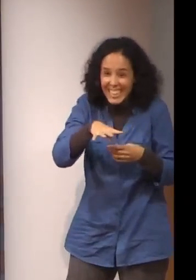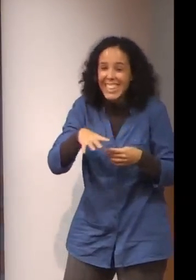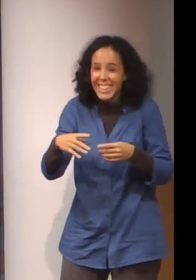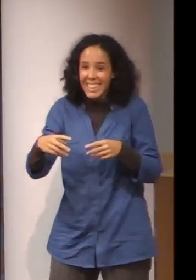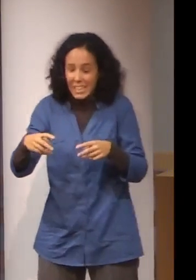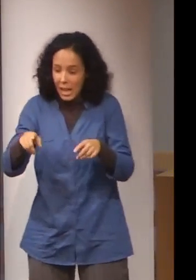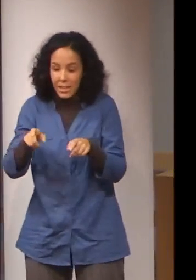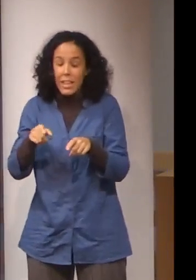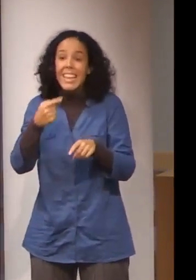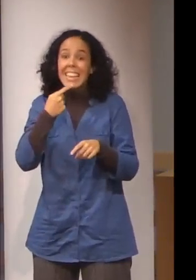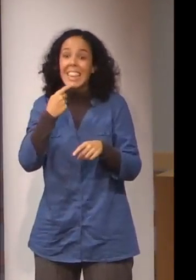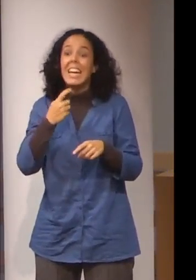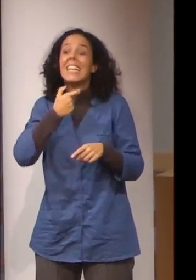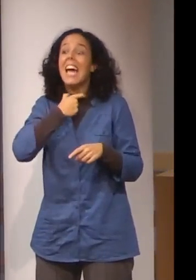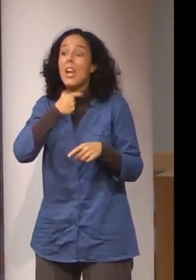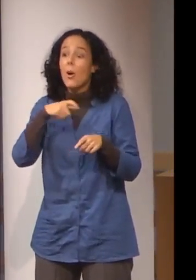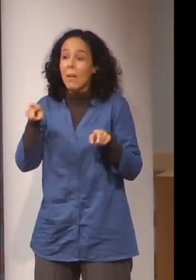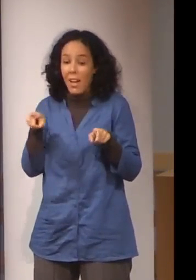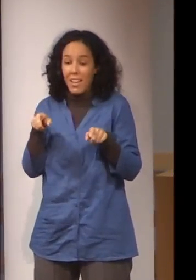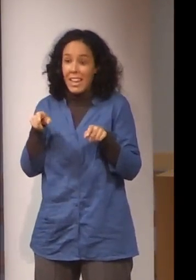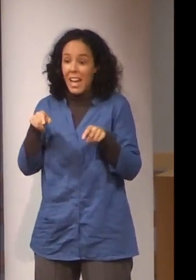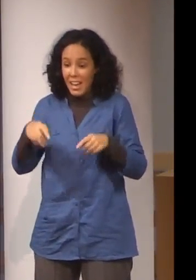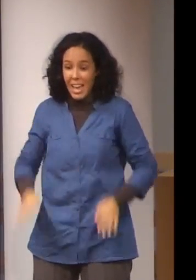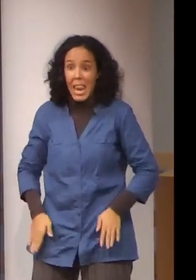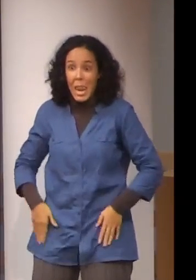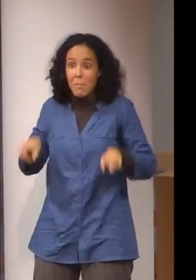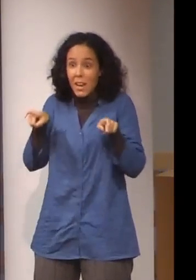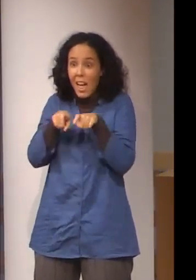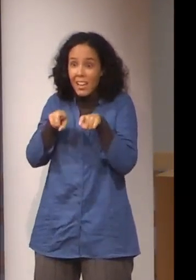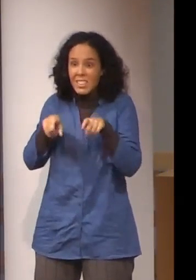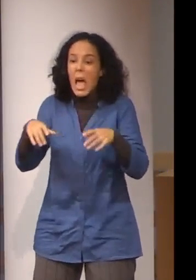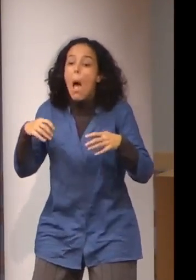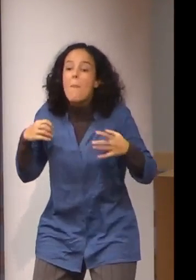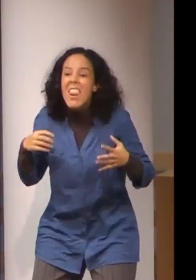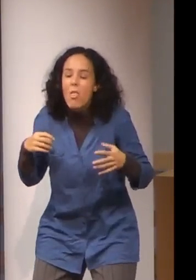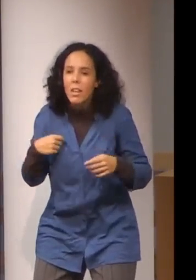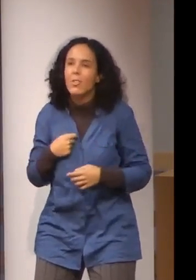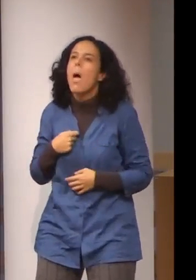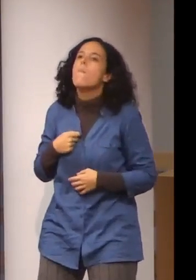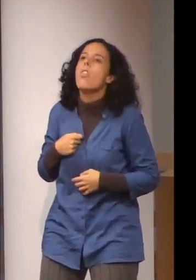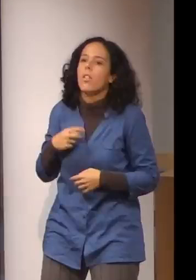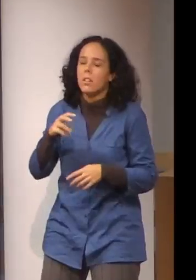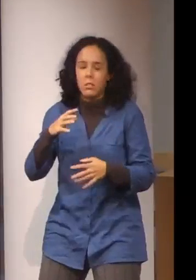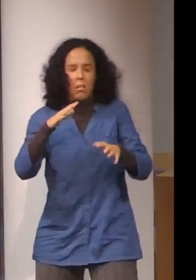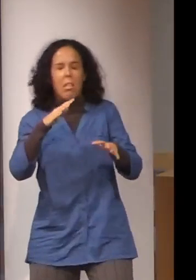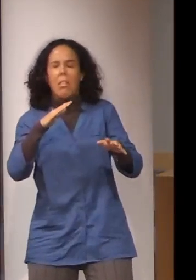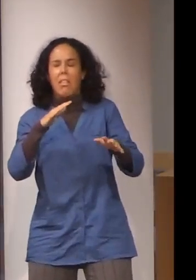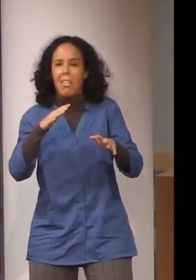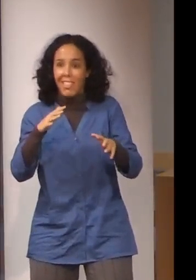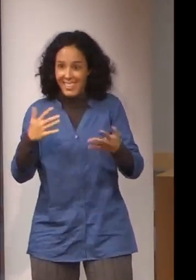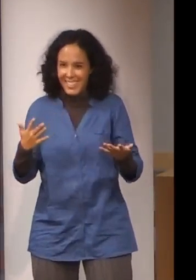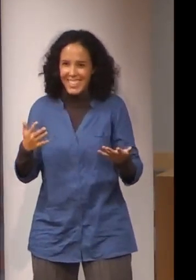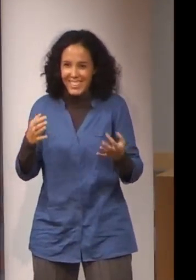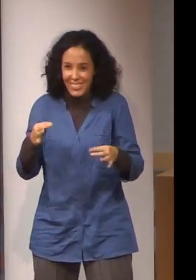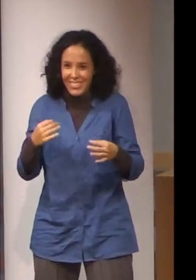para evitar hacer esos ejercicios. Come ajo y cuando llega el momento de trabajar con